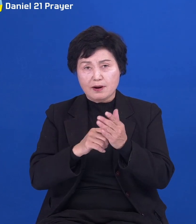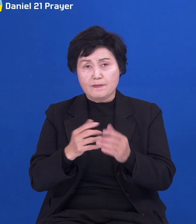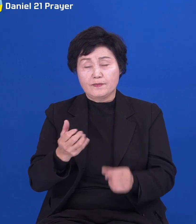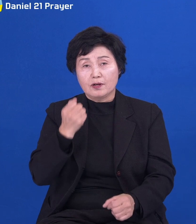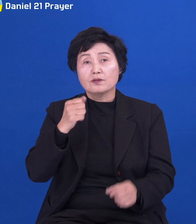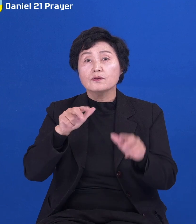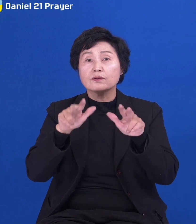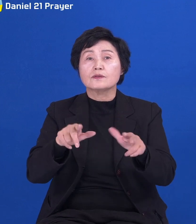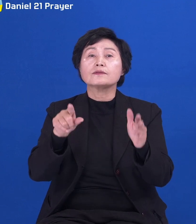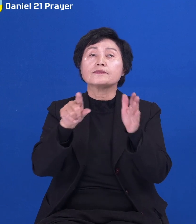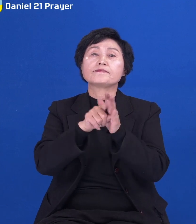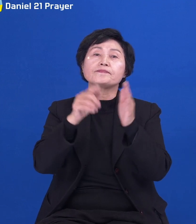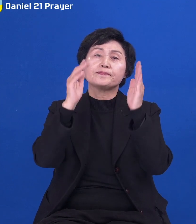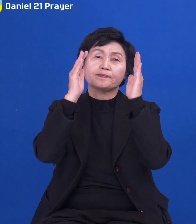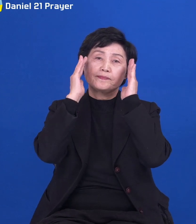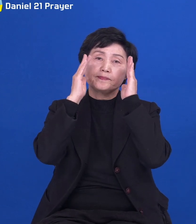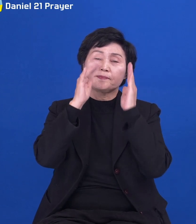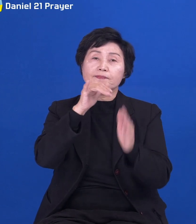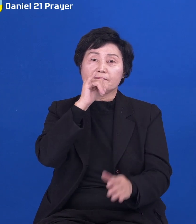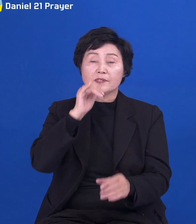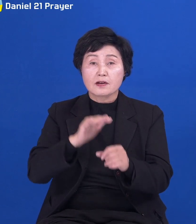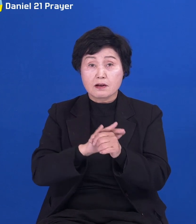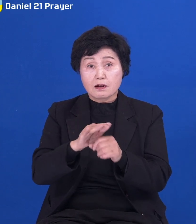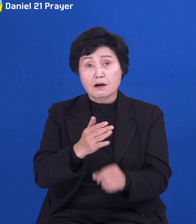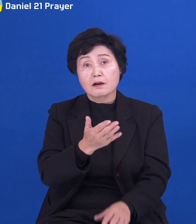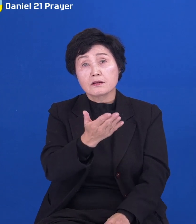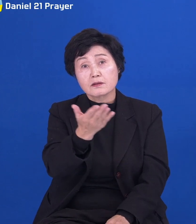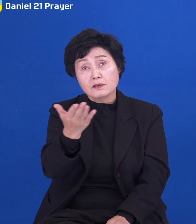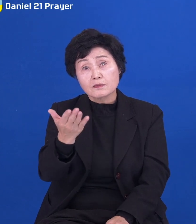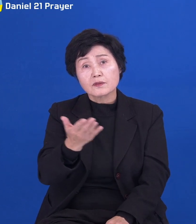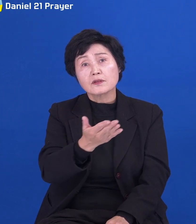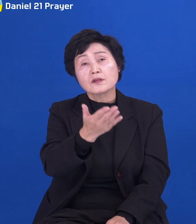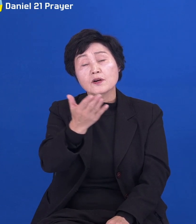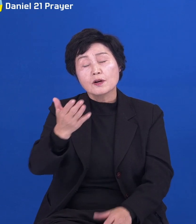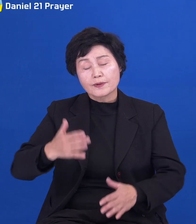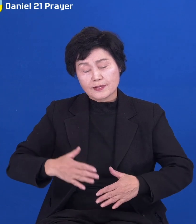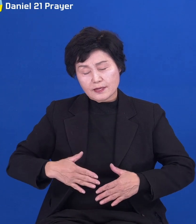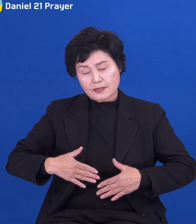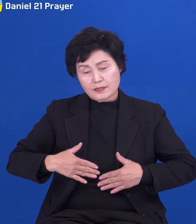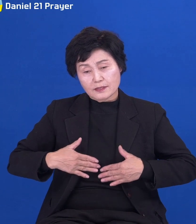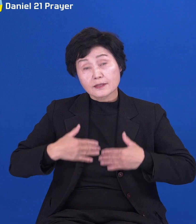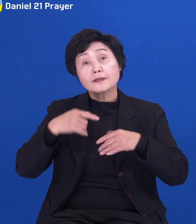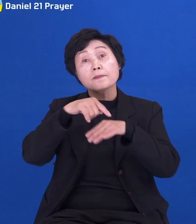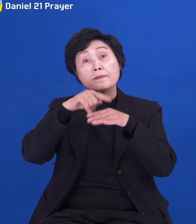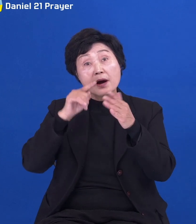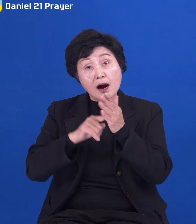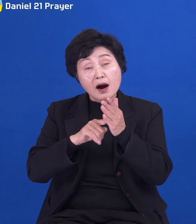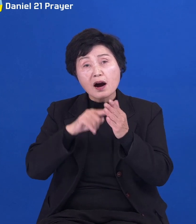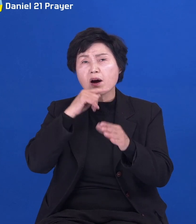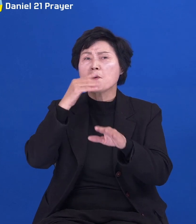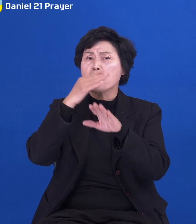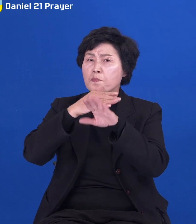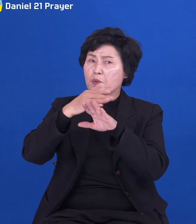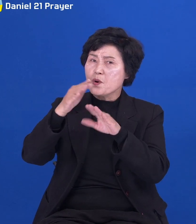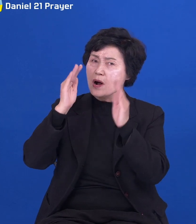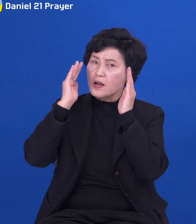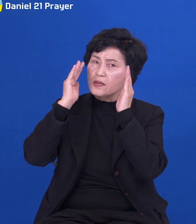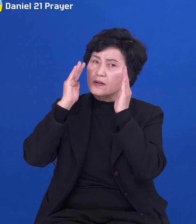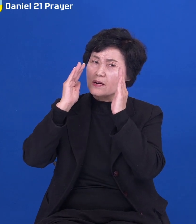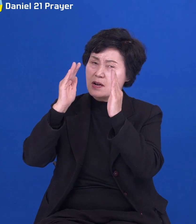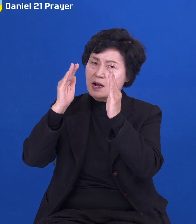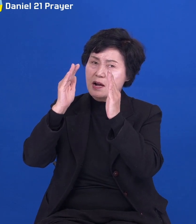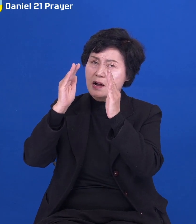있습니다. 사랑하는 여러분, 여러분들의 그 따뜻한 마음을 북한으로 향해 주십시오.